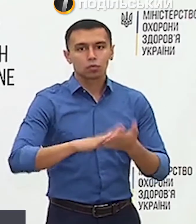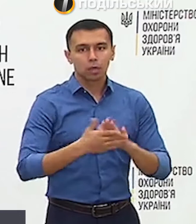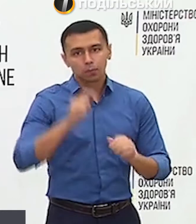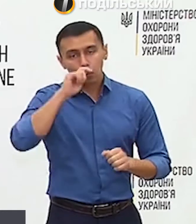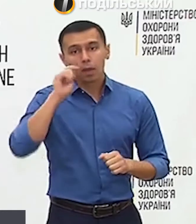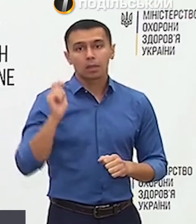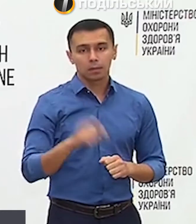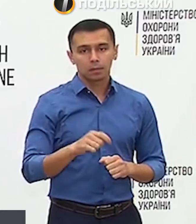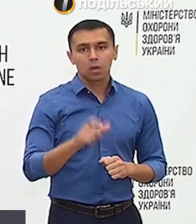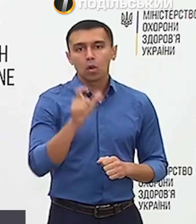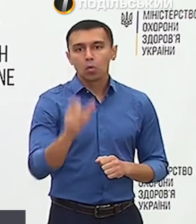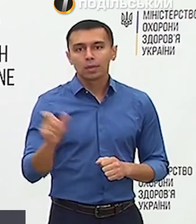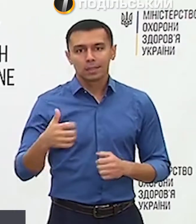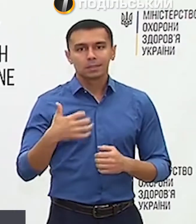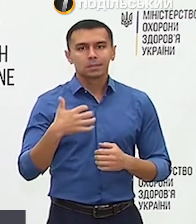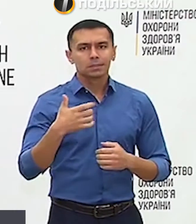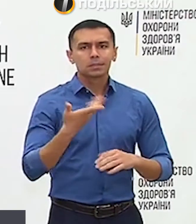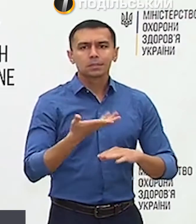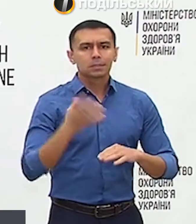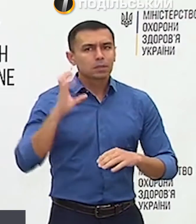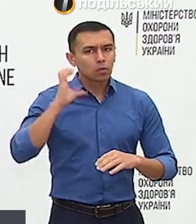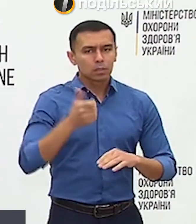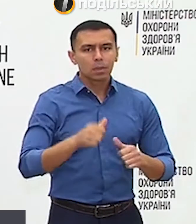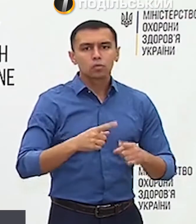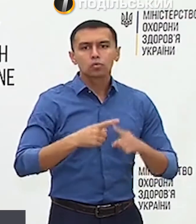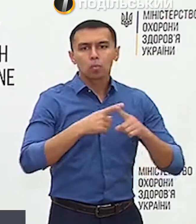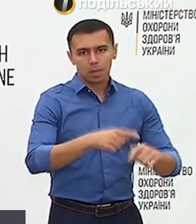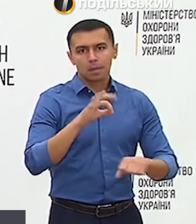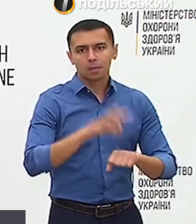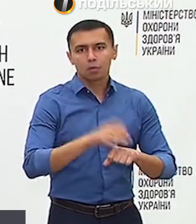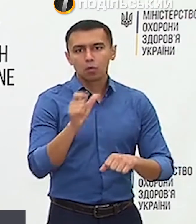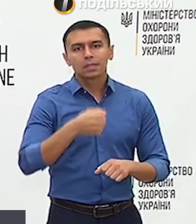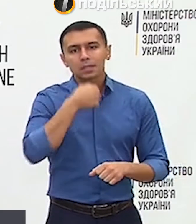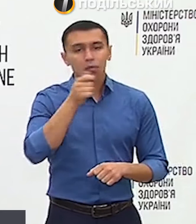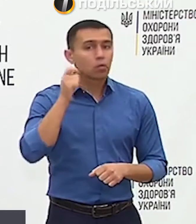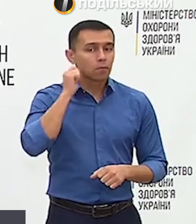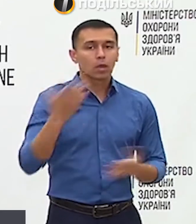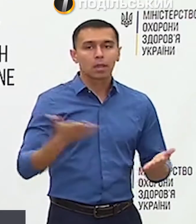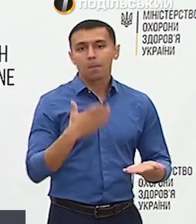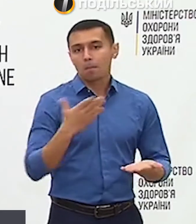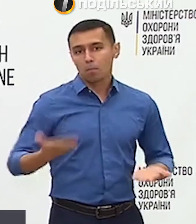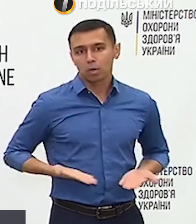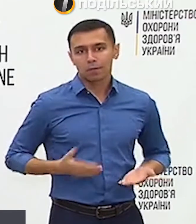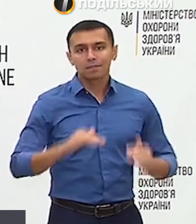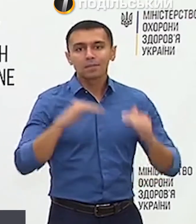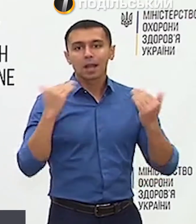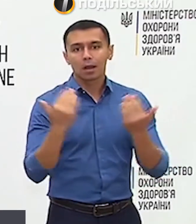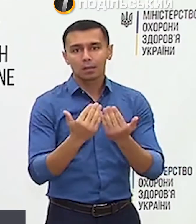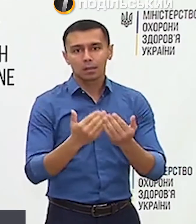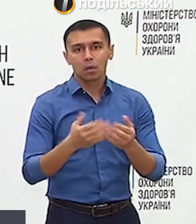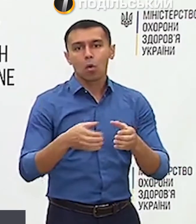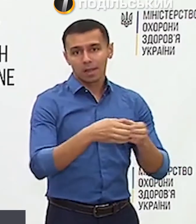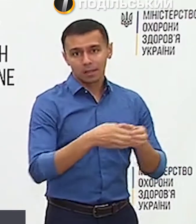Україні, люди з серйозними супутніми захворюваннями, люди старшого віку, які проживають в закритих